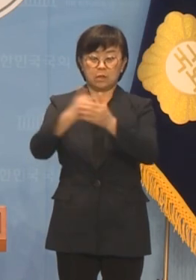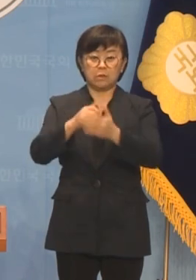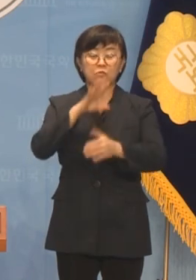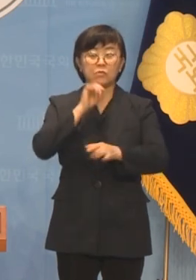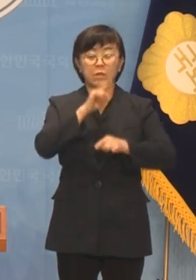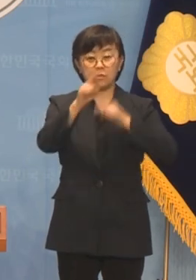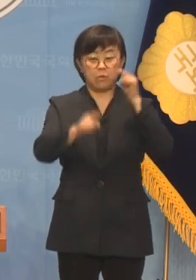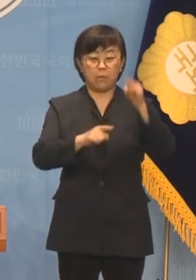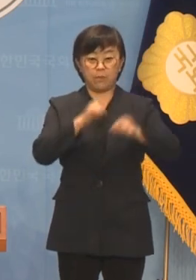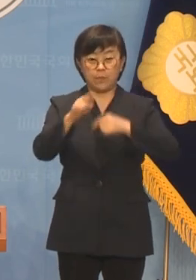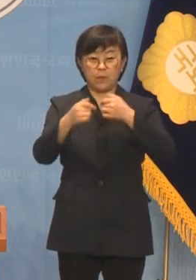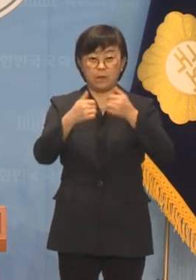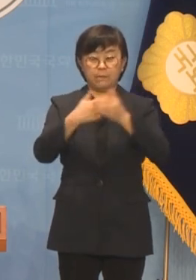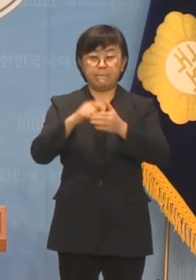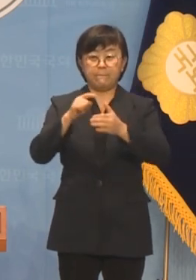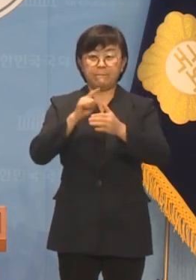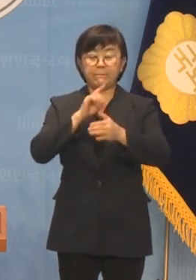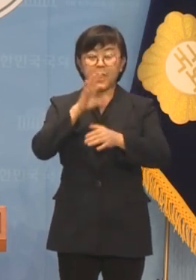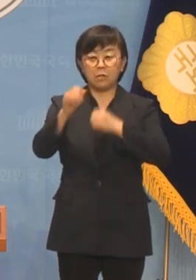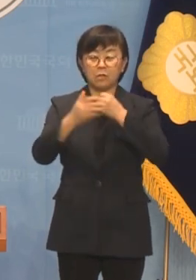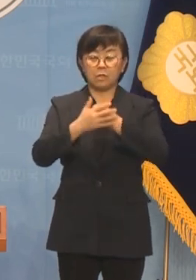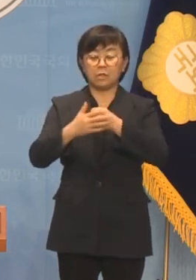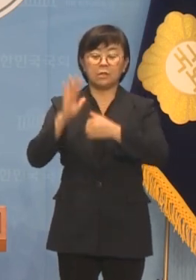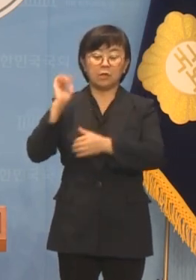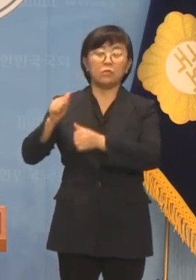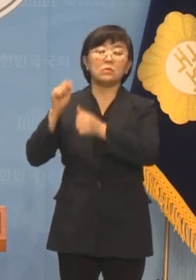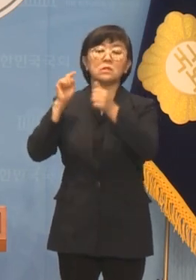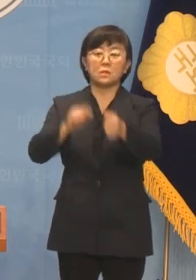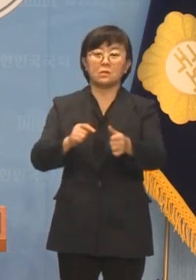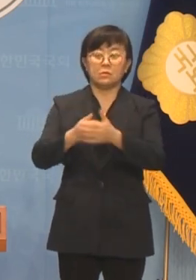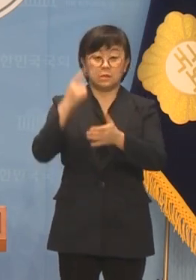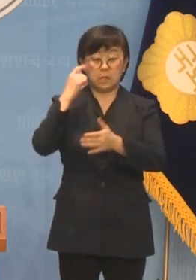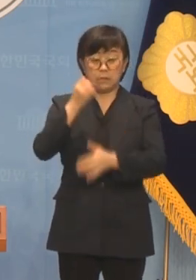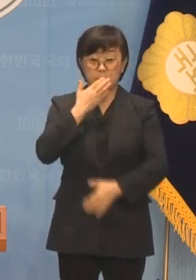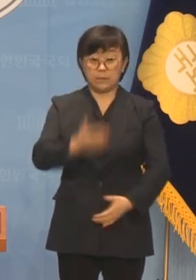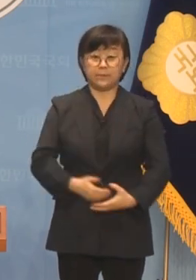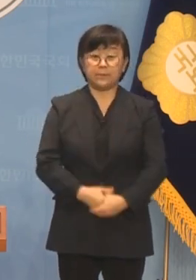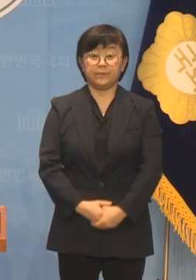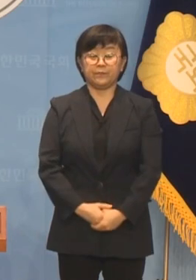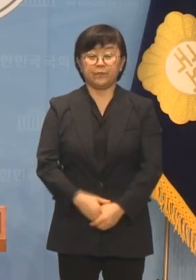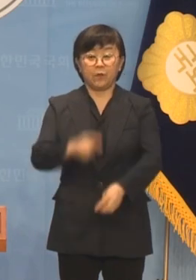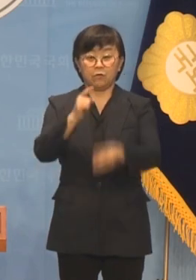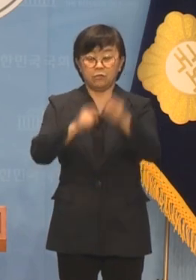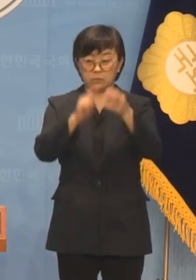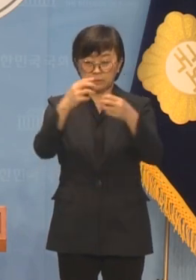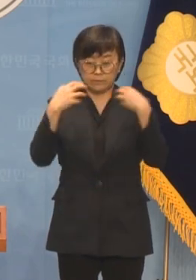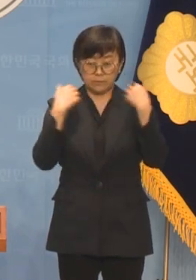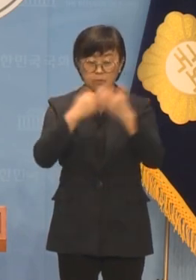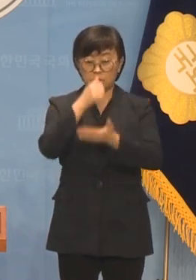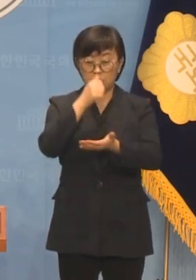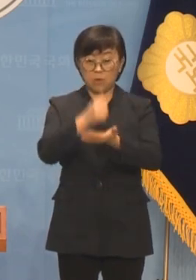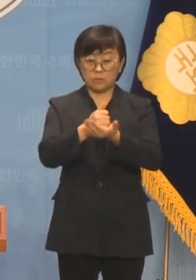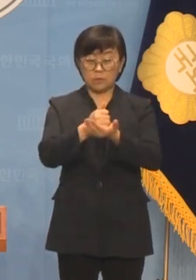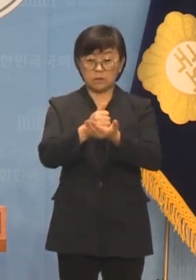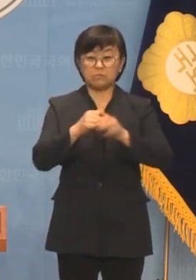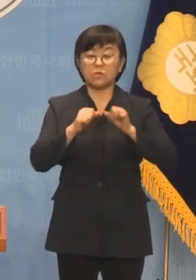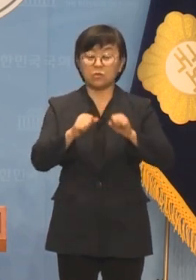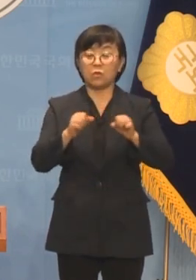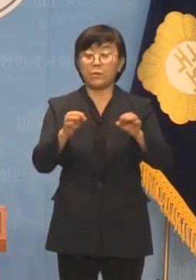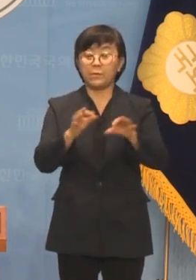청구민원이 대통령실의 사주라고 볼 수밖에 없습니다. 또한 윤석열 정부가 범죄를